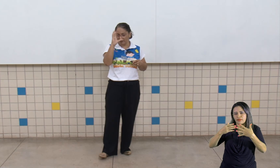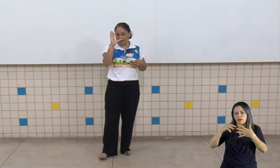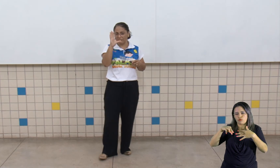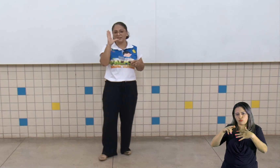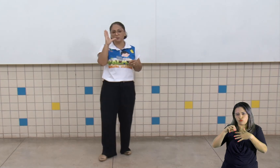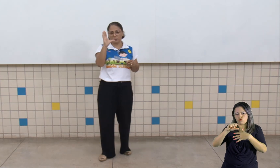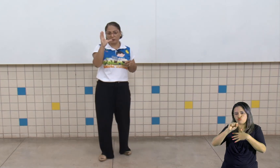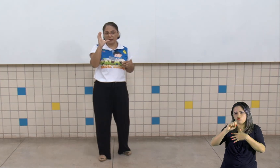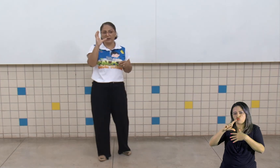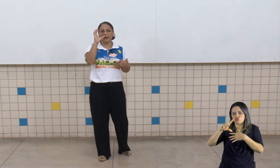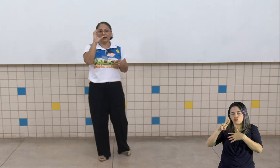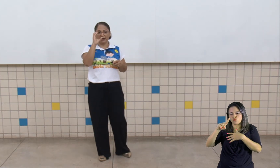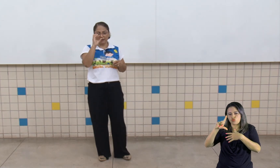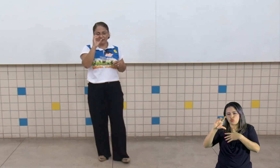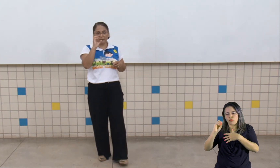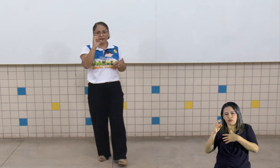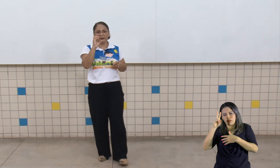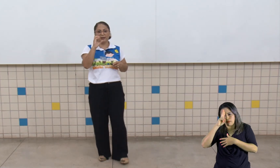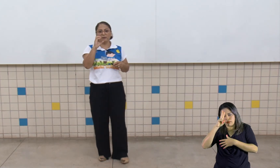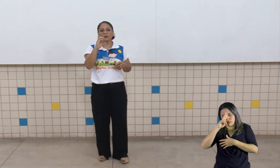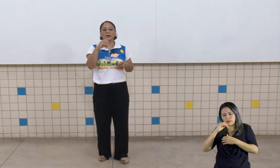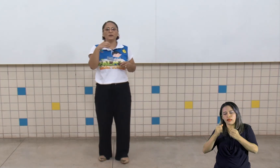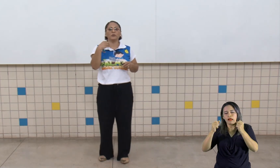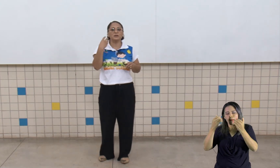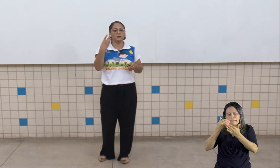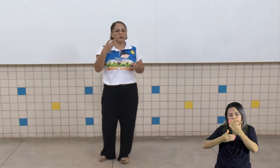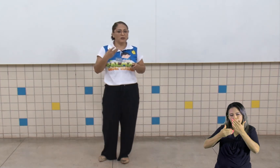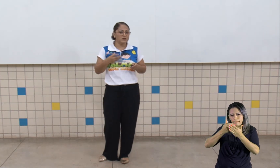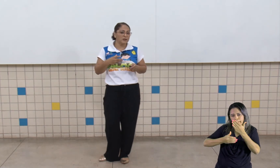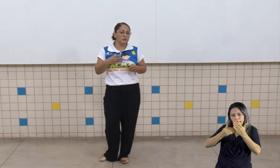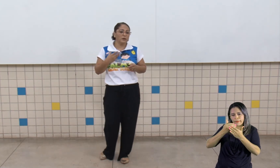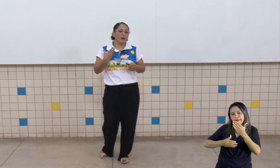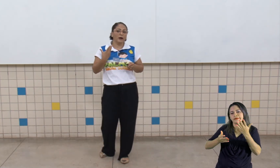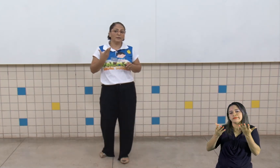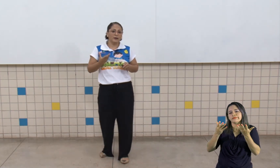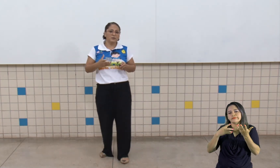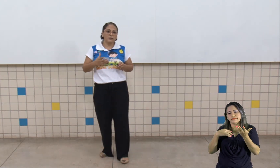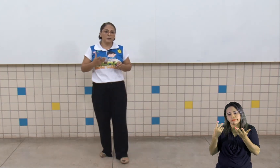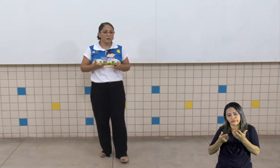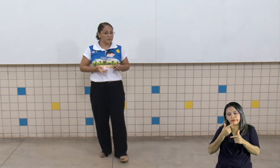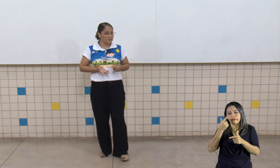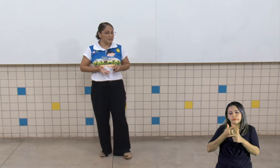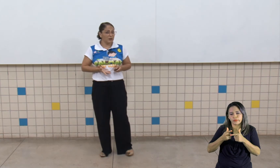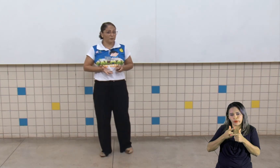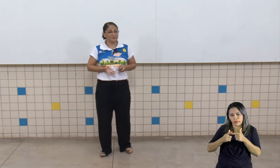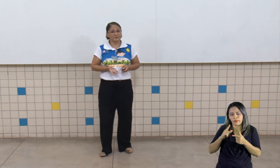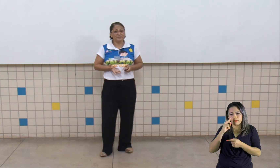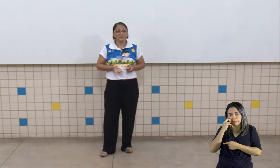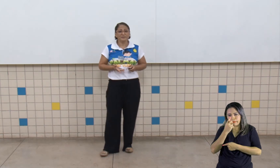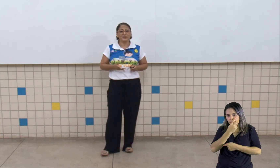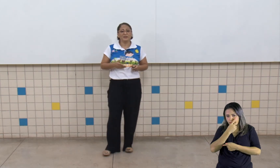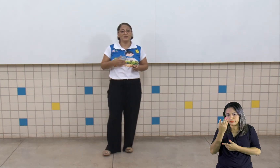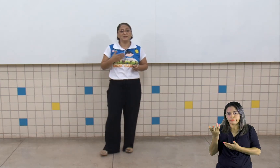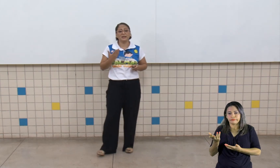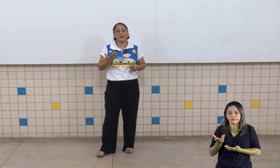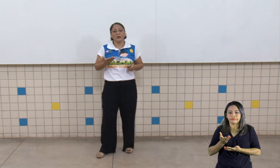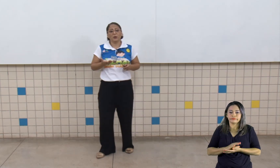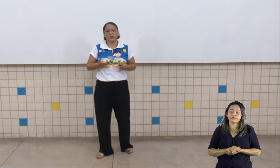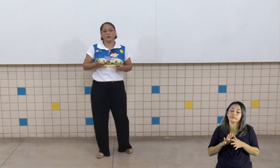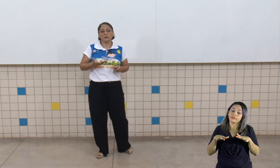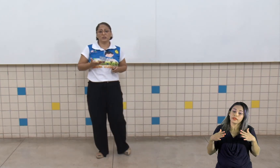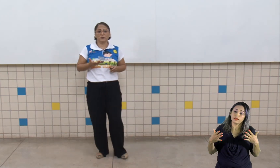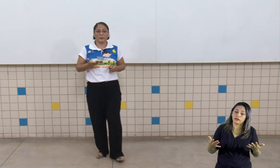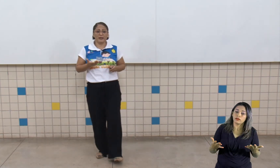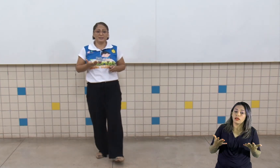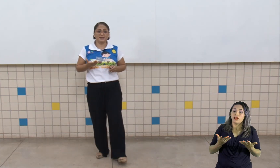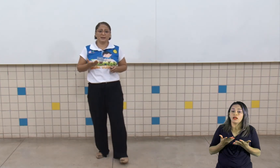Então, a presbiopia, ela vai perdendo e com isso eu vou causando danos também para a minha visão. Então, assim,